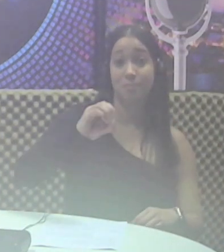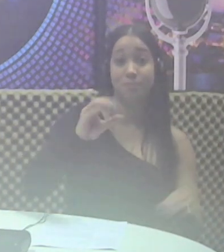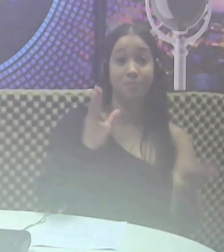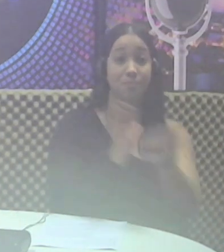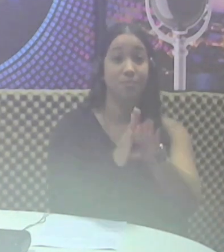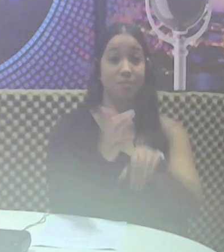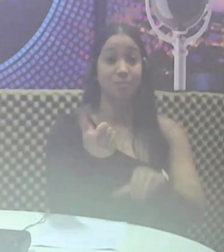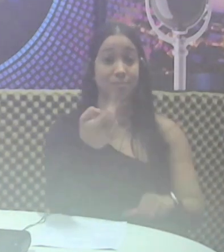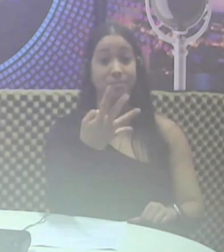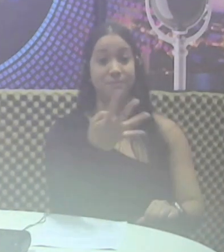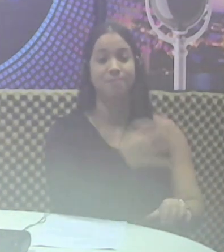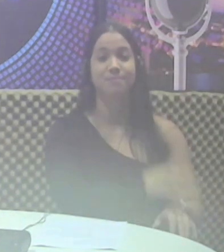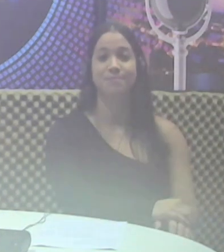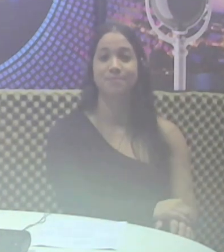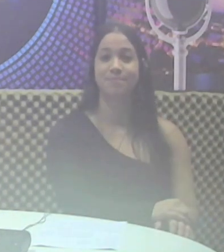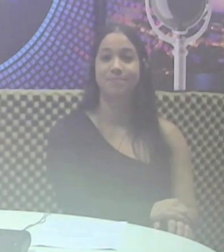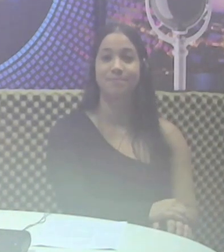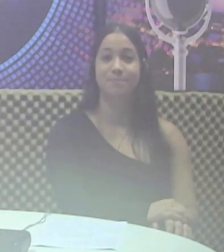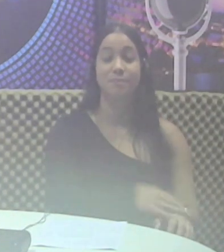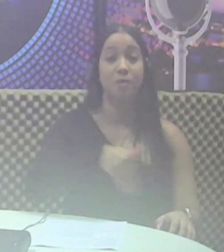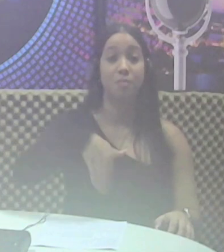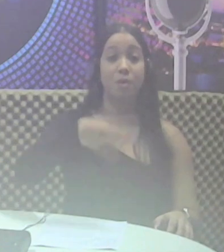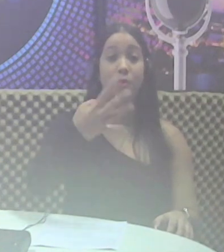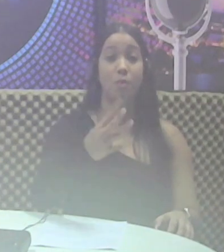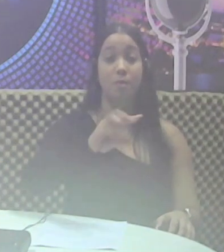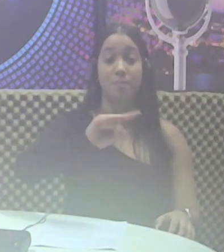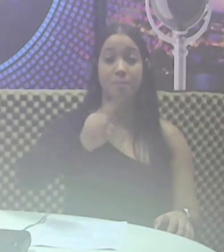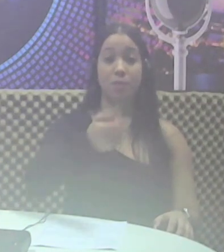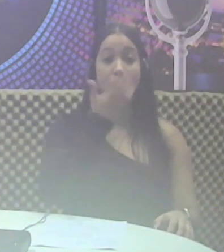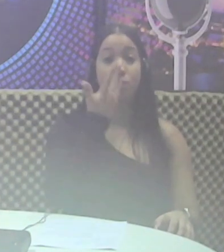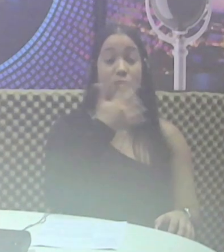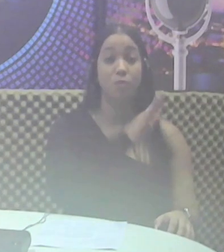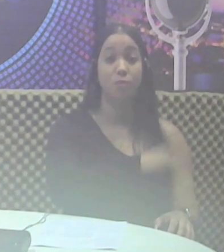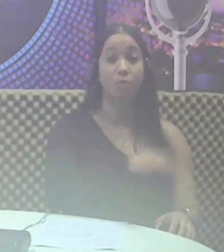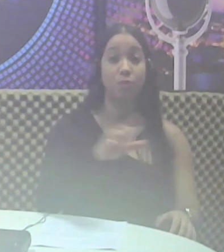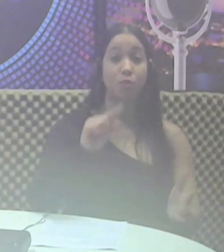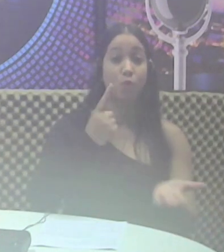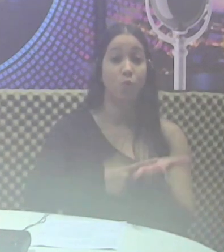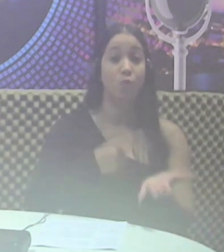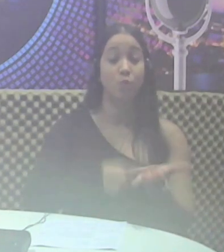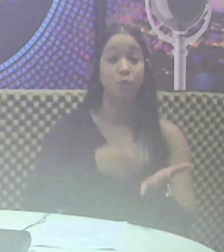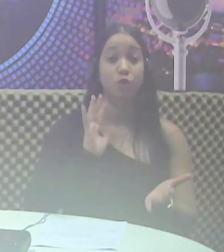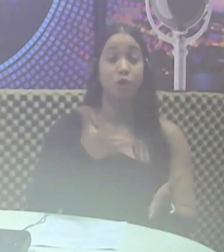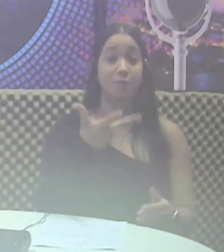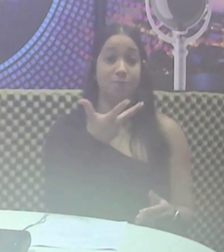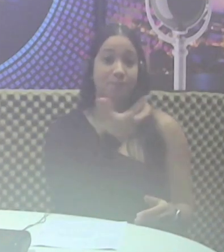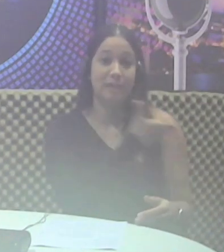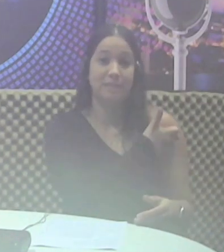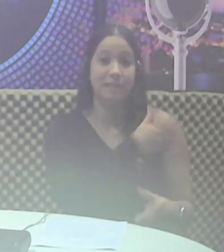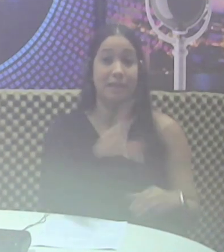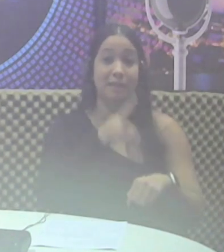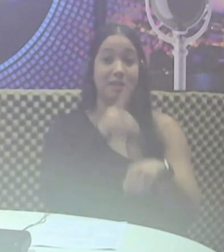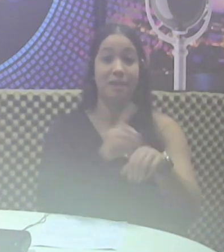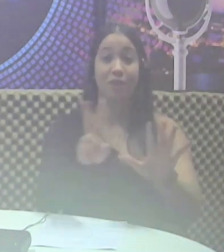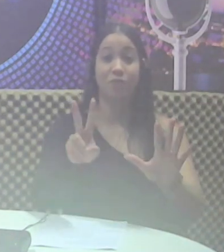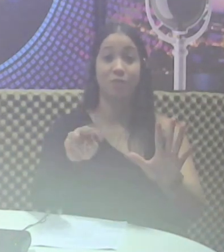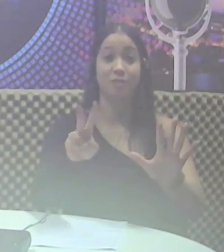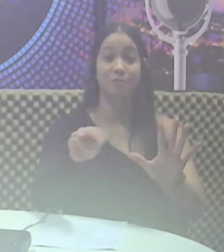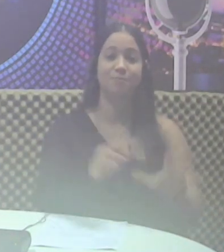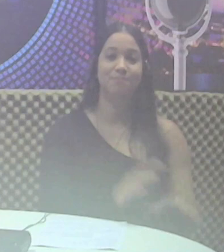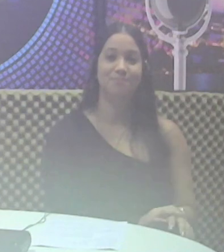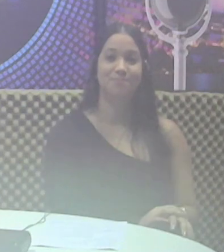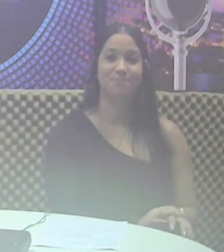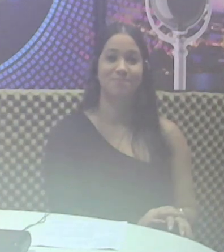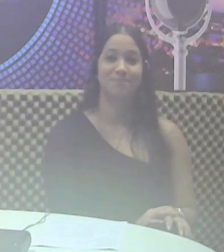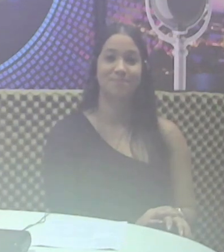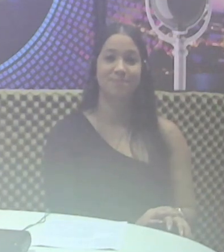anos. Mais de 4 mil crianças já estão agendadas para vacinar contra a dengue neste fim de semana. Como